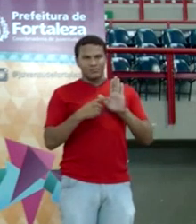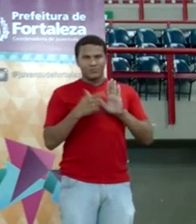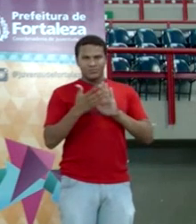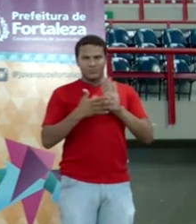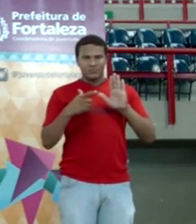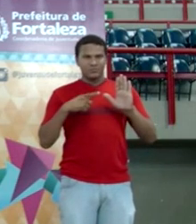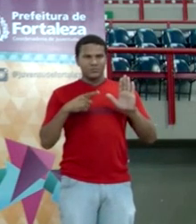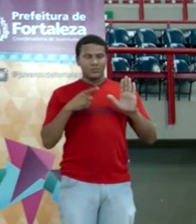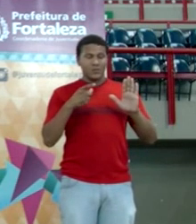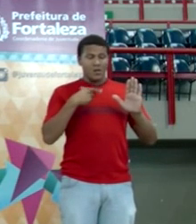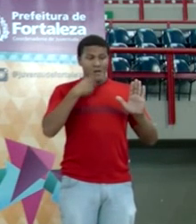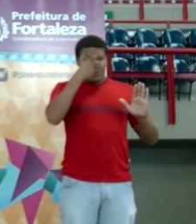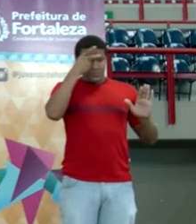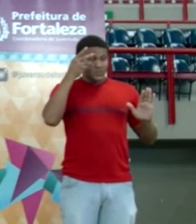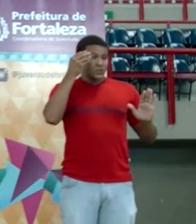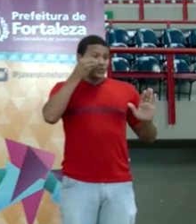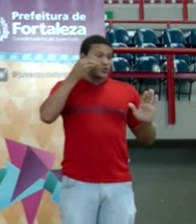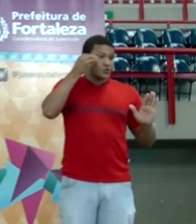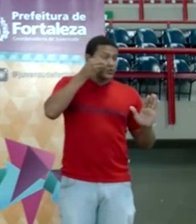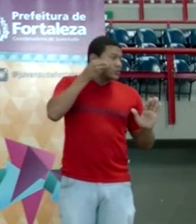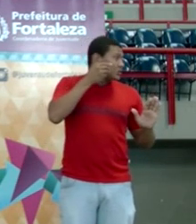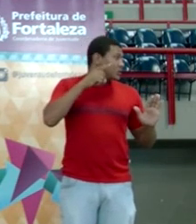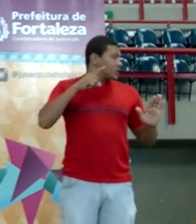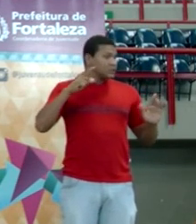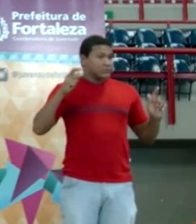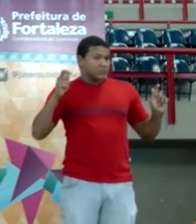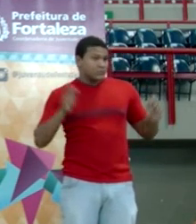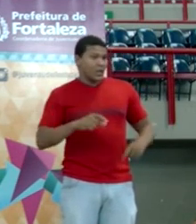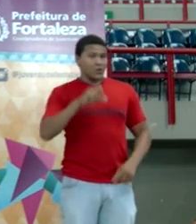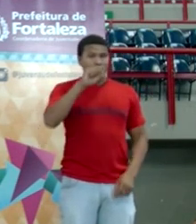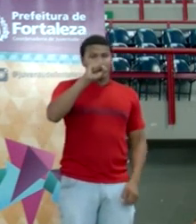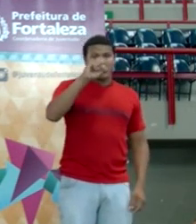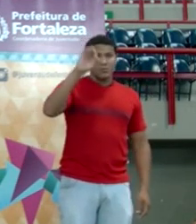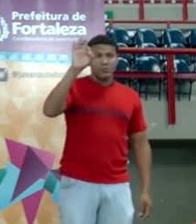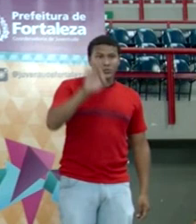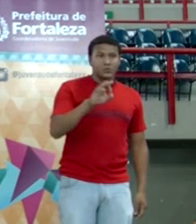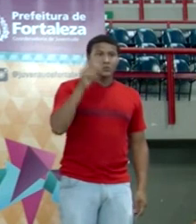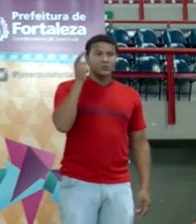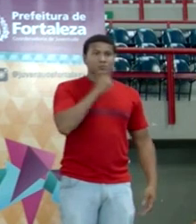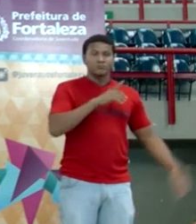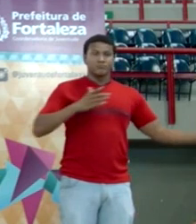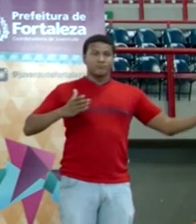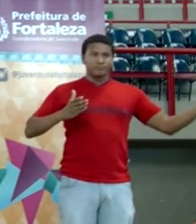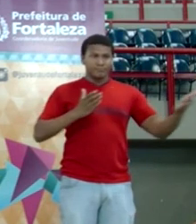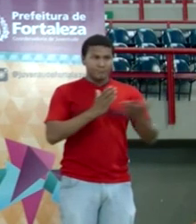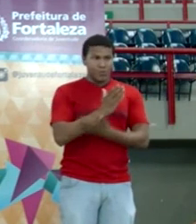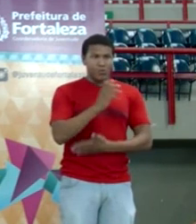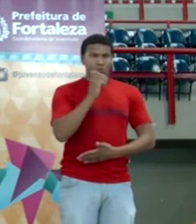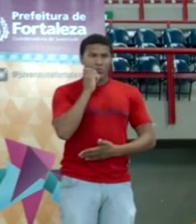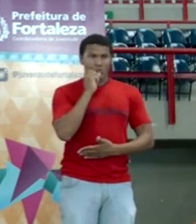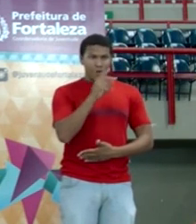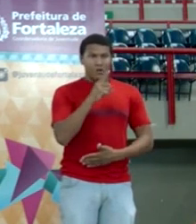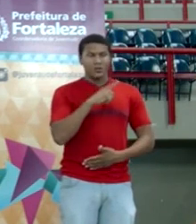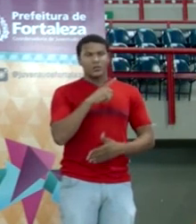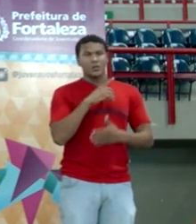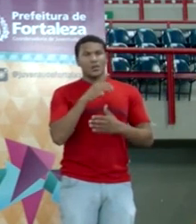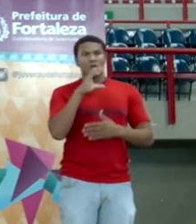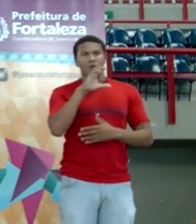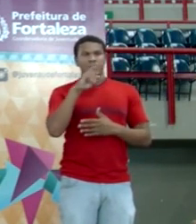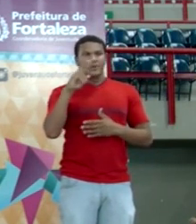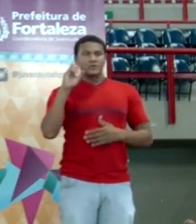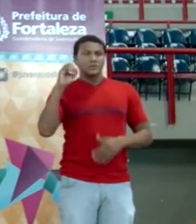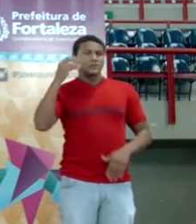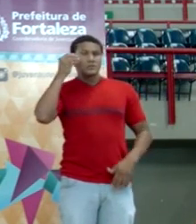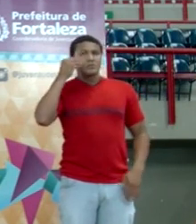candidato experiente, ele tem 80% na chance do currículo. E se ele é inexperiente, ele tem